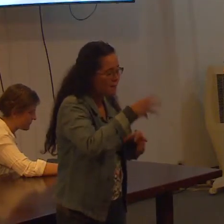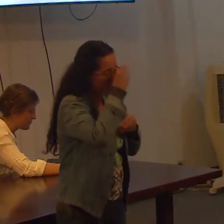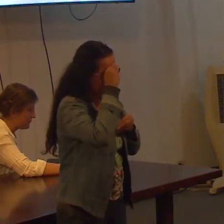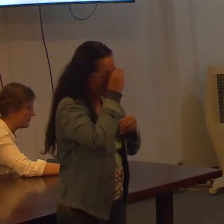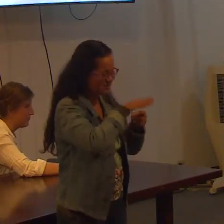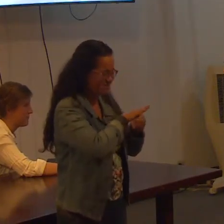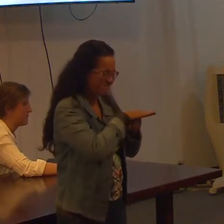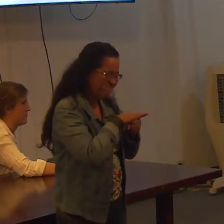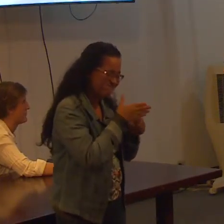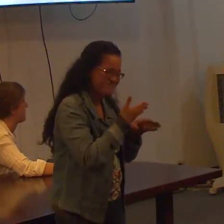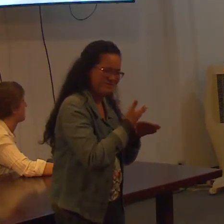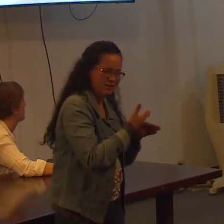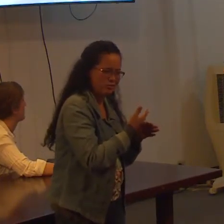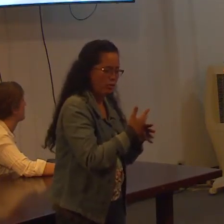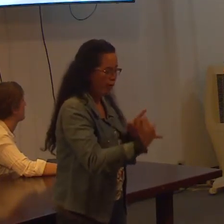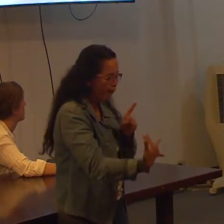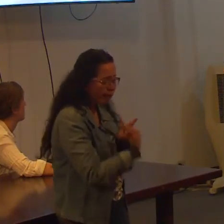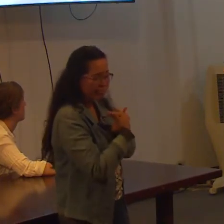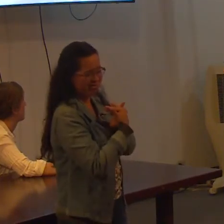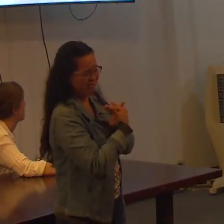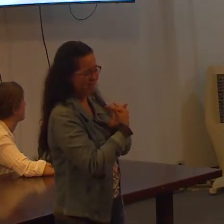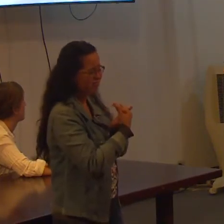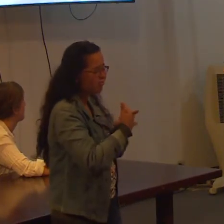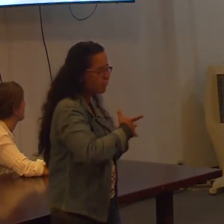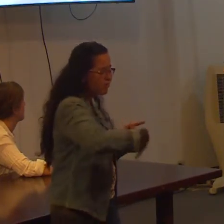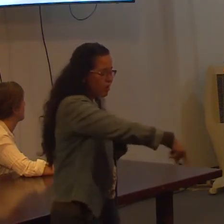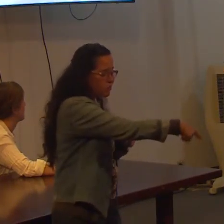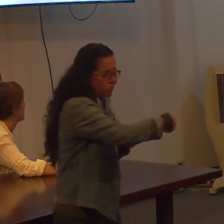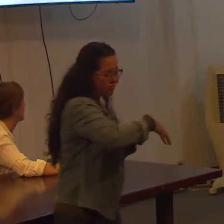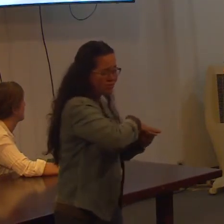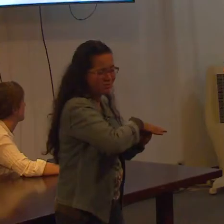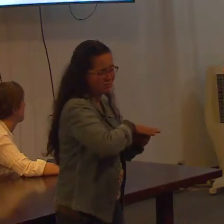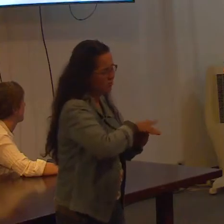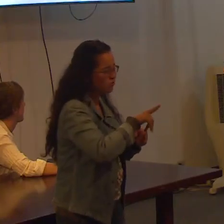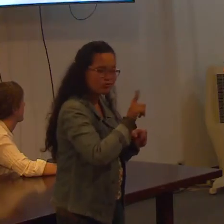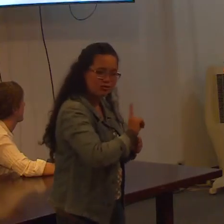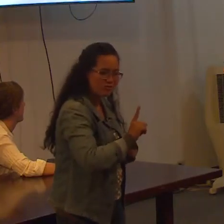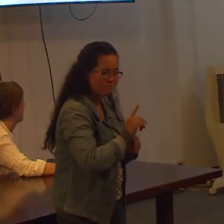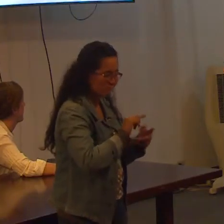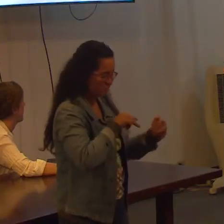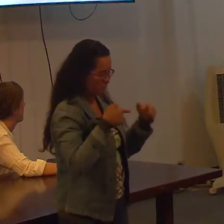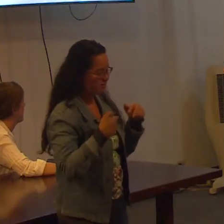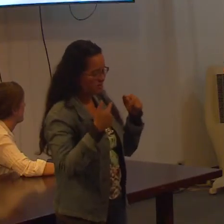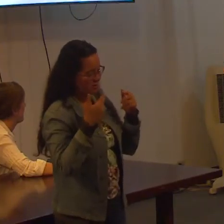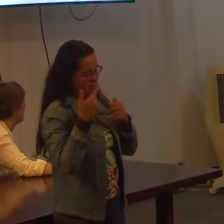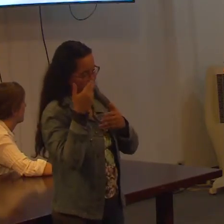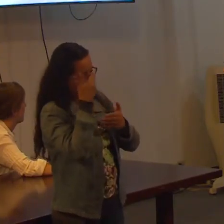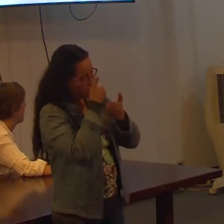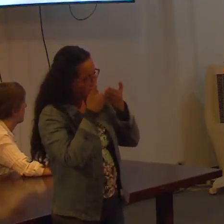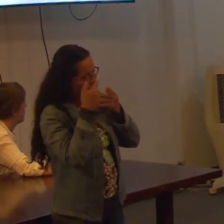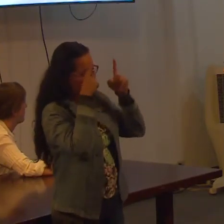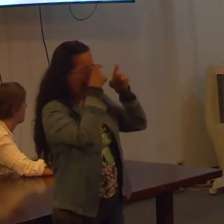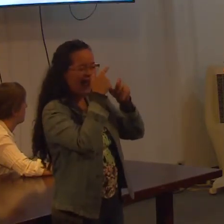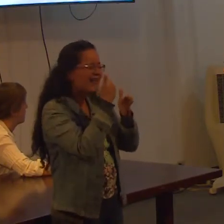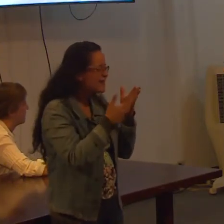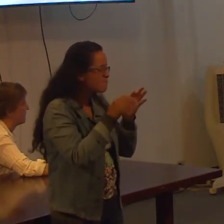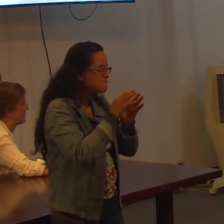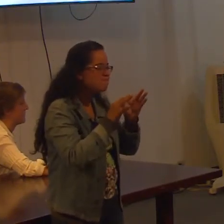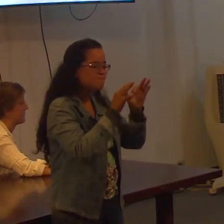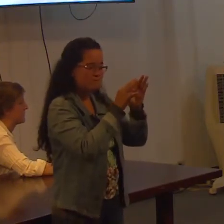dejarse influenciar del movimiento y de los escenarios, sino que por el contrario, reflexionar y analizar qué es lo realmente importante de